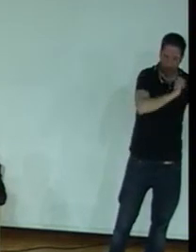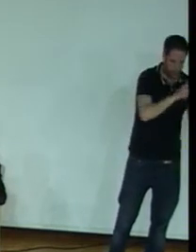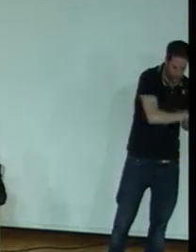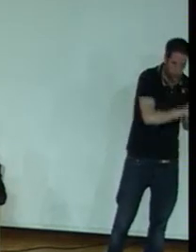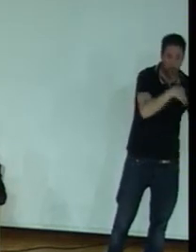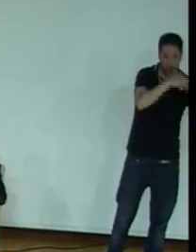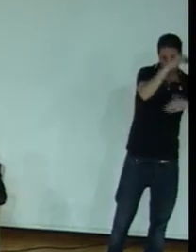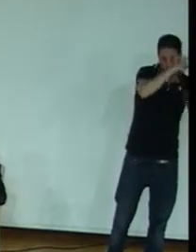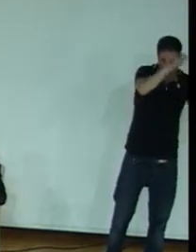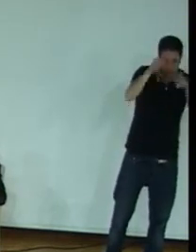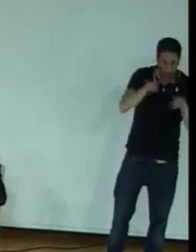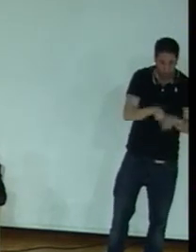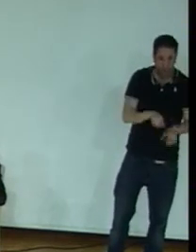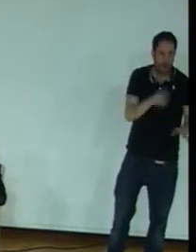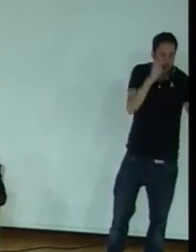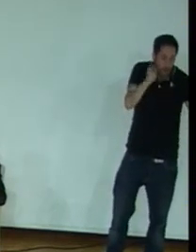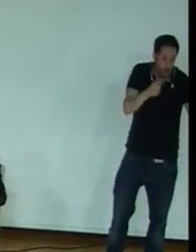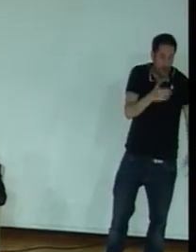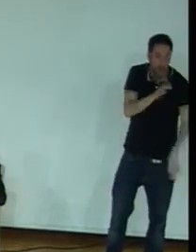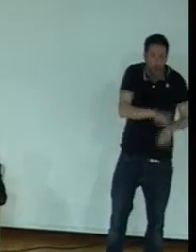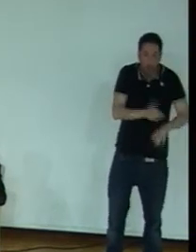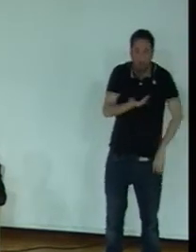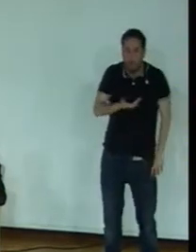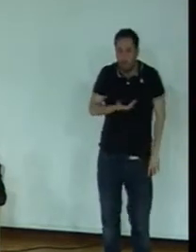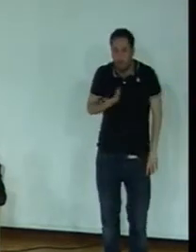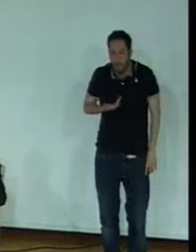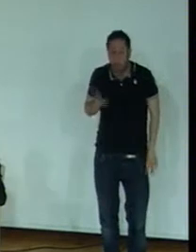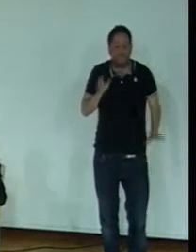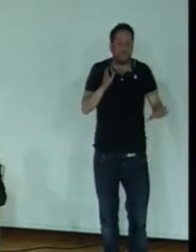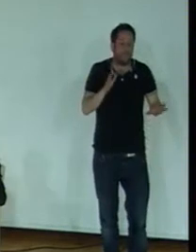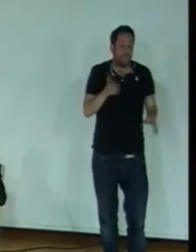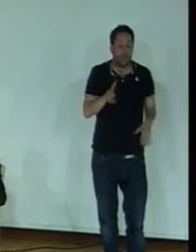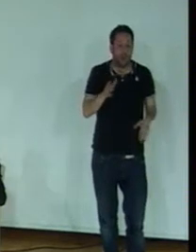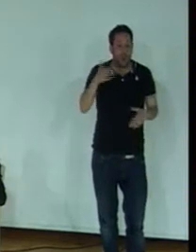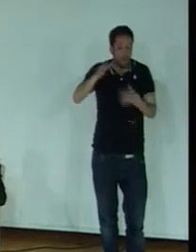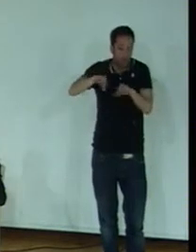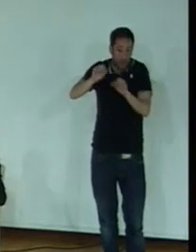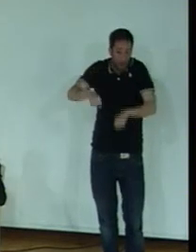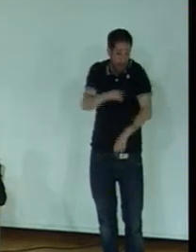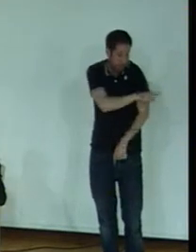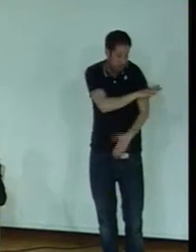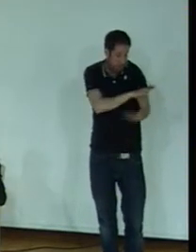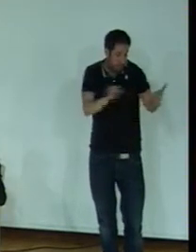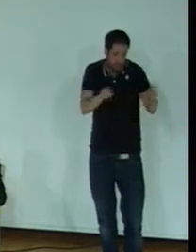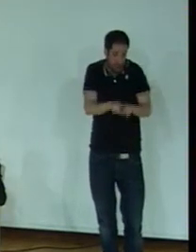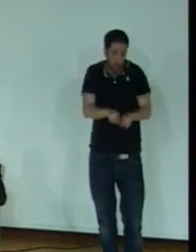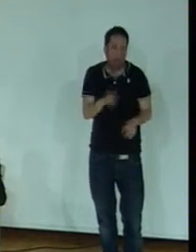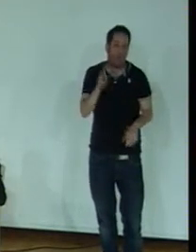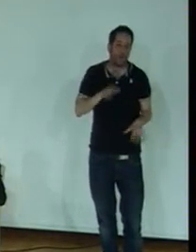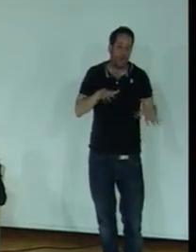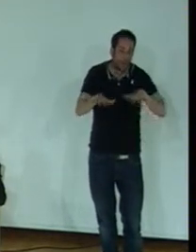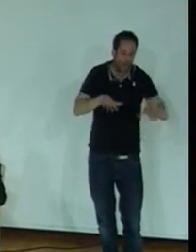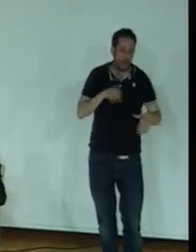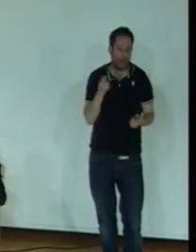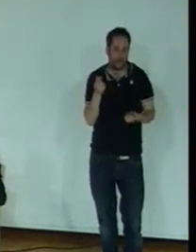eux. En théorie. Mais j'ai du mal à y croire. Mais donc, d'autres pays peuvent le faire aussi. Ça nécessite des moyens,